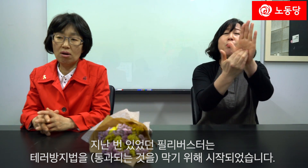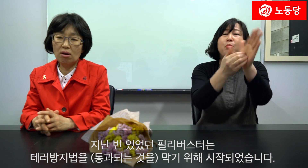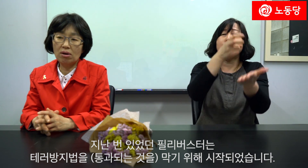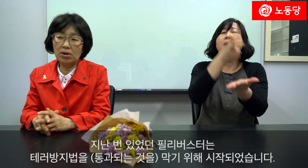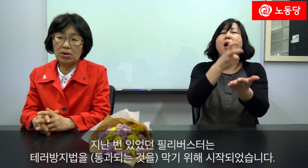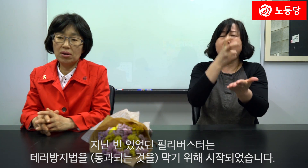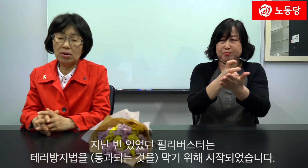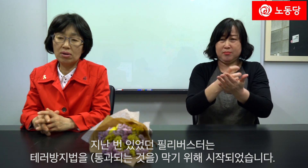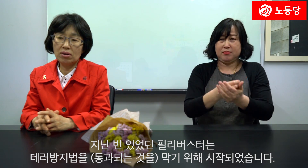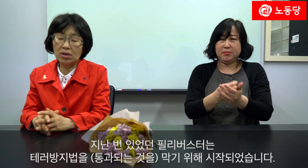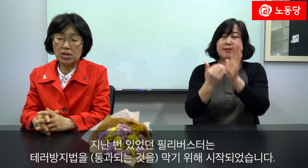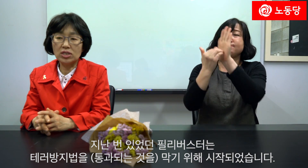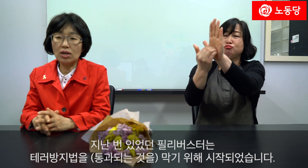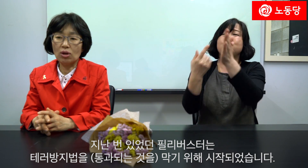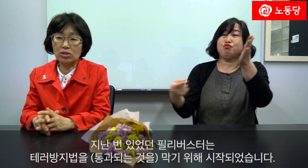위해서